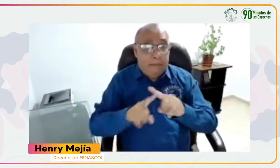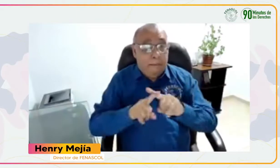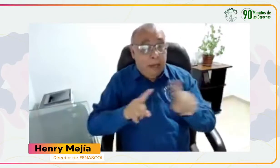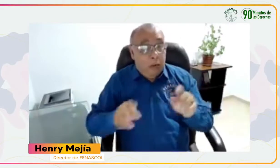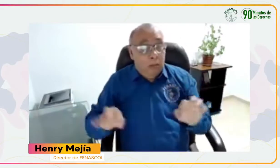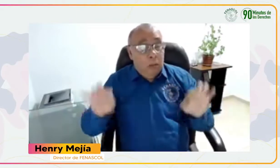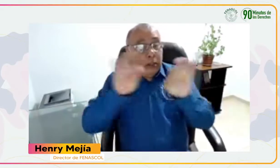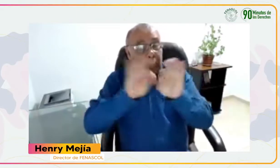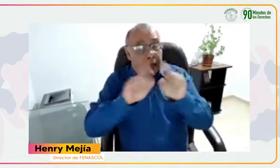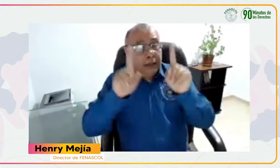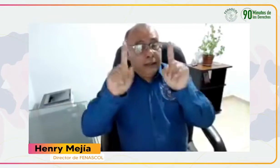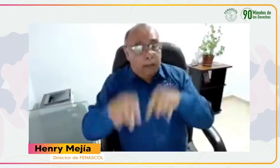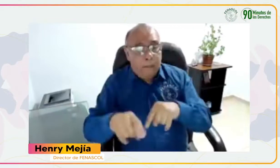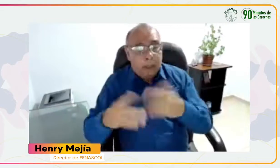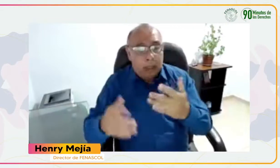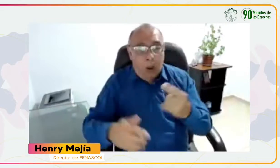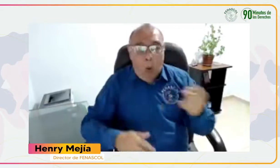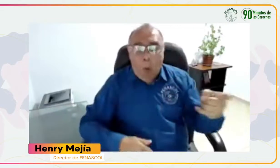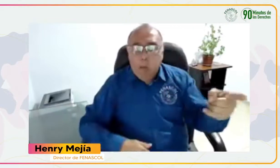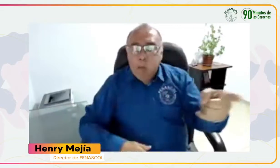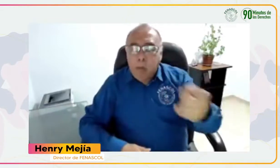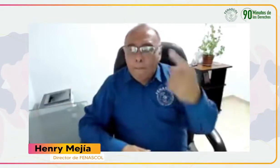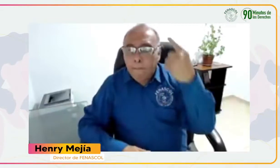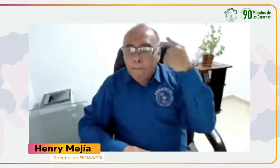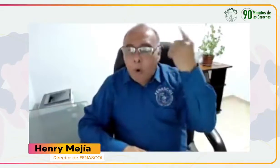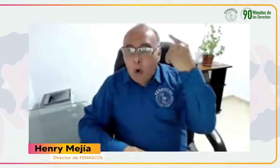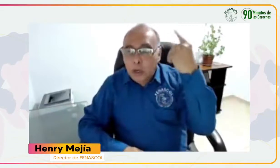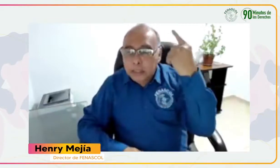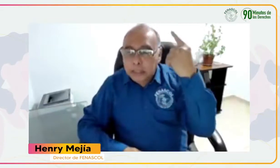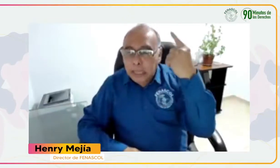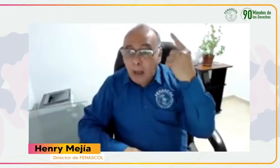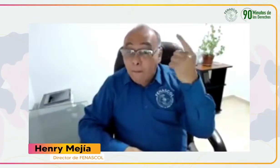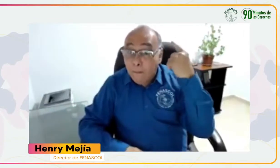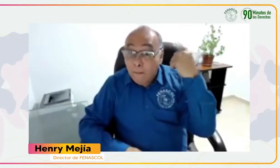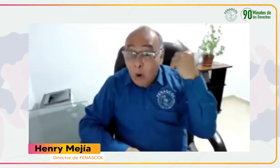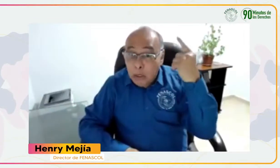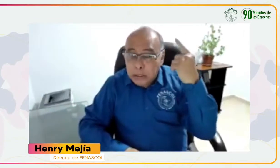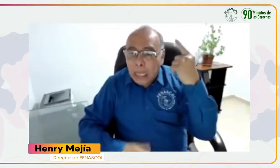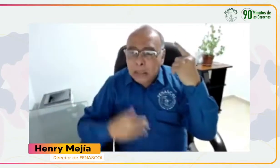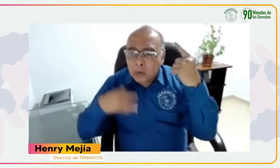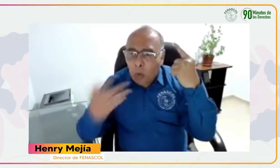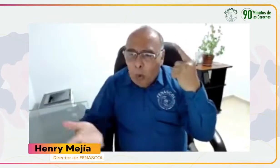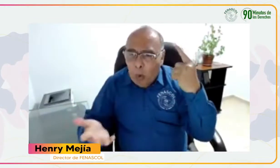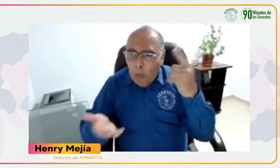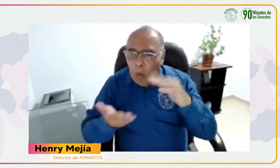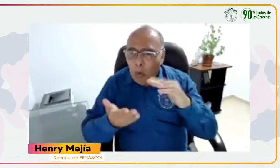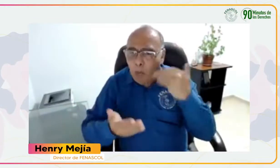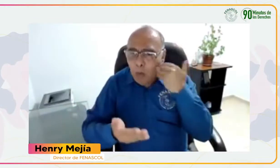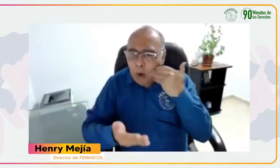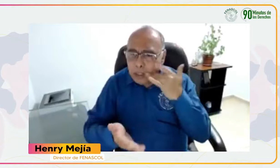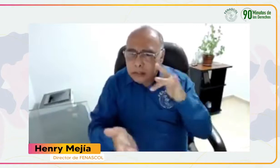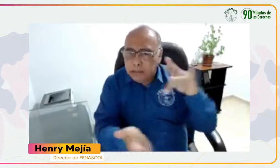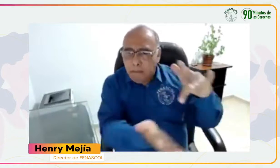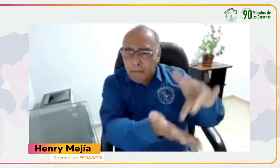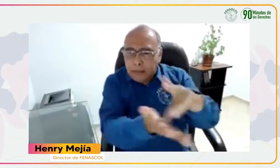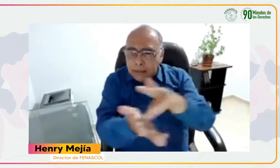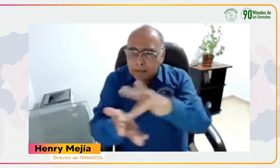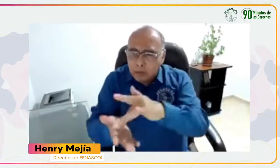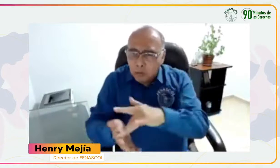han afectado a las mujeres a lo largo de la historia. Y es por eso que es muy importante que en la política haya